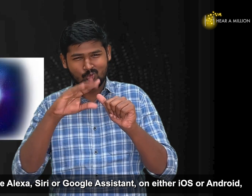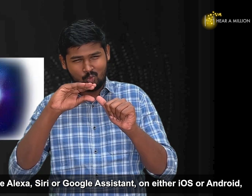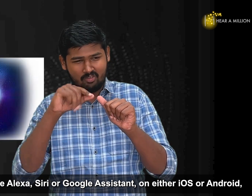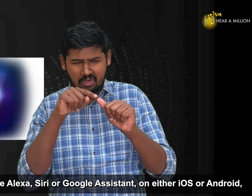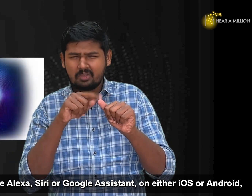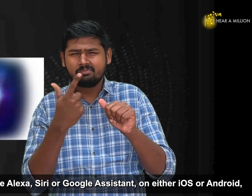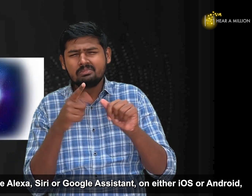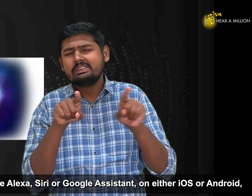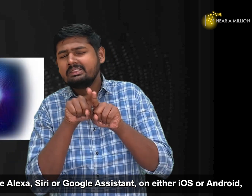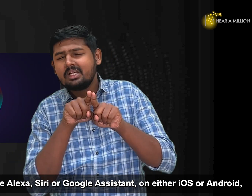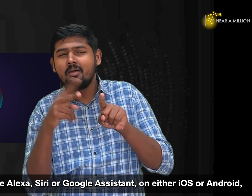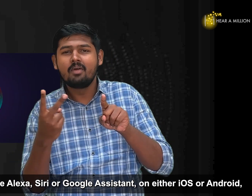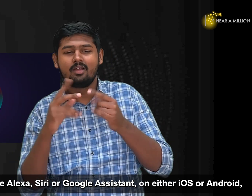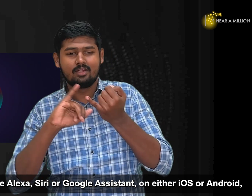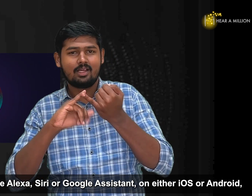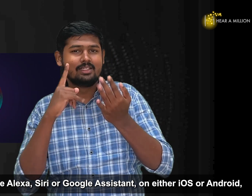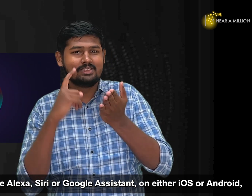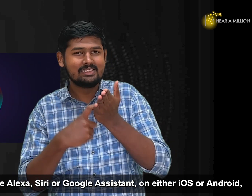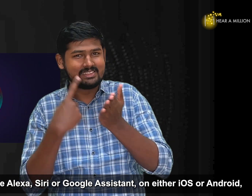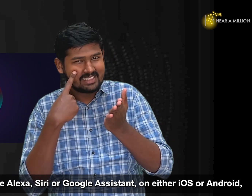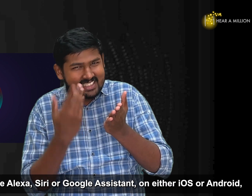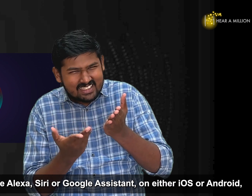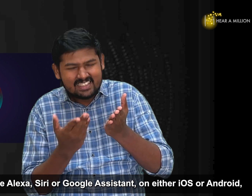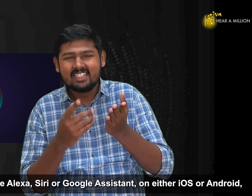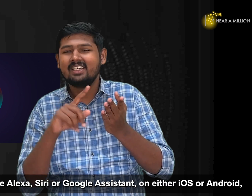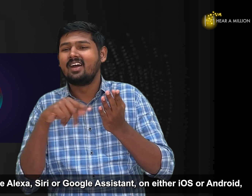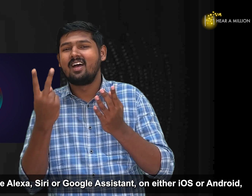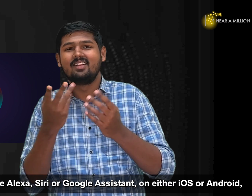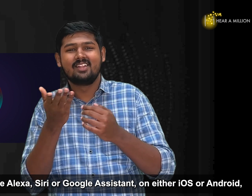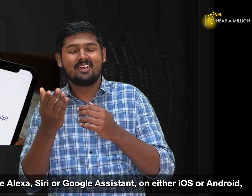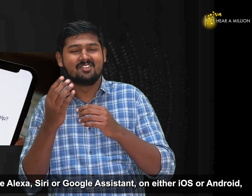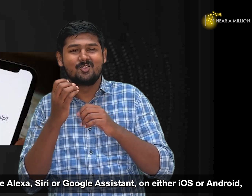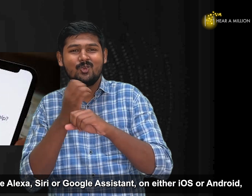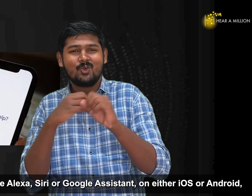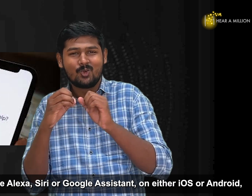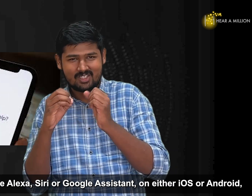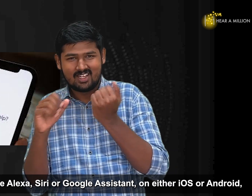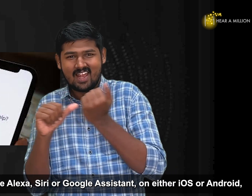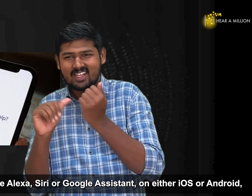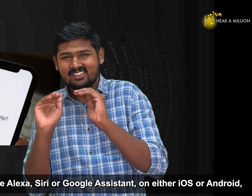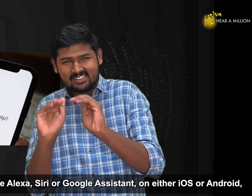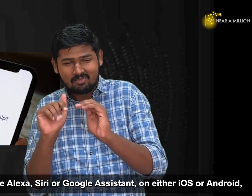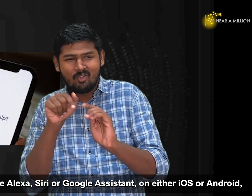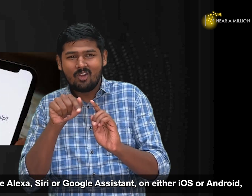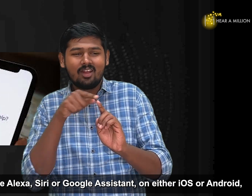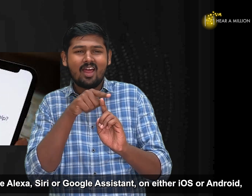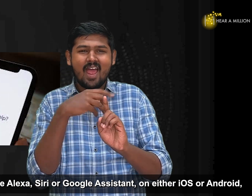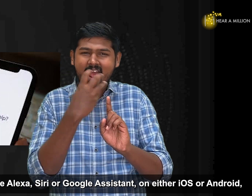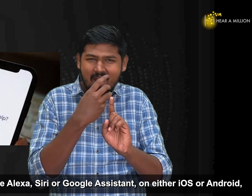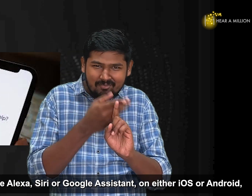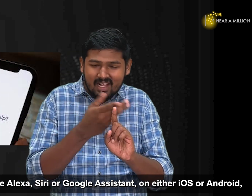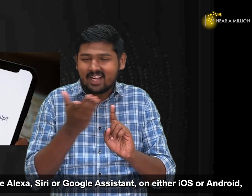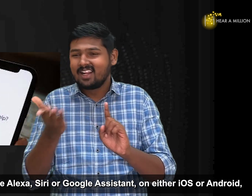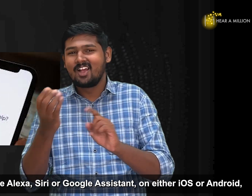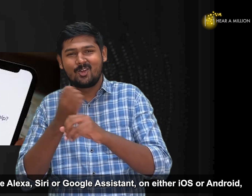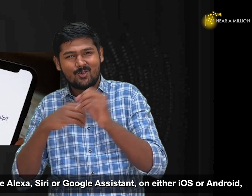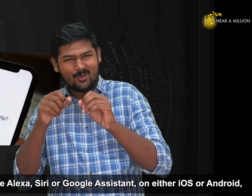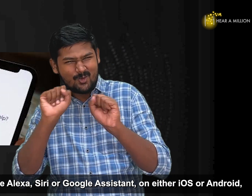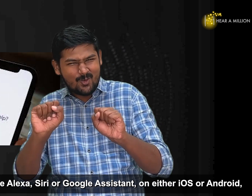या एंड्रॉयड पर एलेक्सा, सीरी या गूगल असिस्टेंट लें, जो ऑडियो संकेतों के साथ